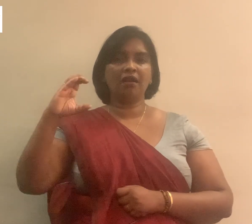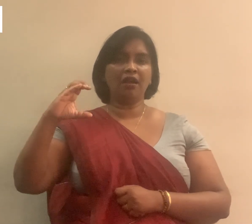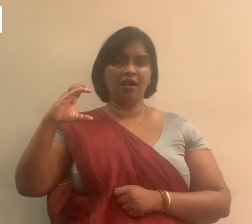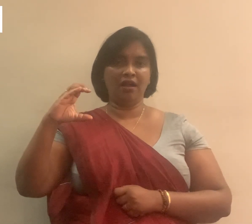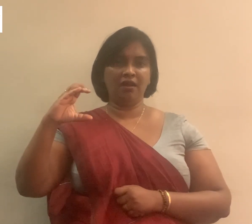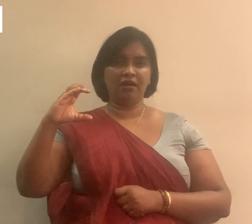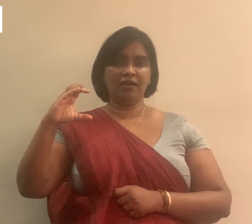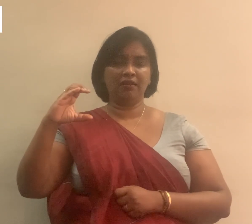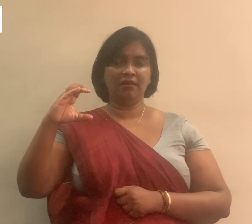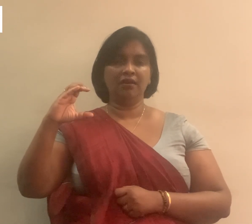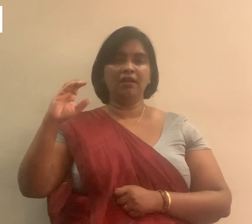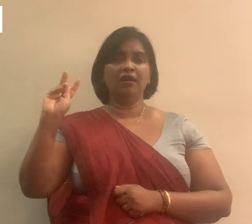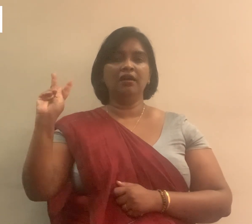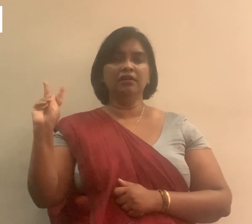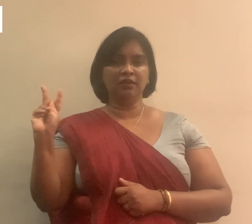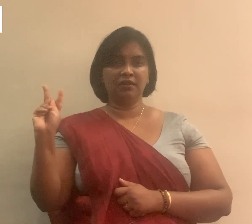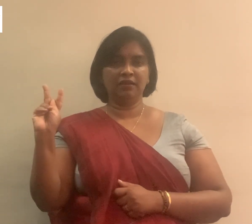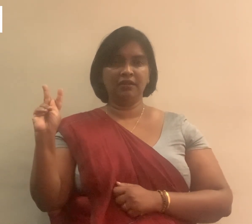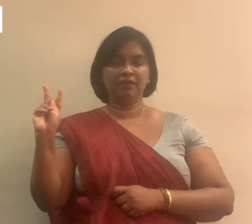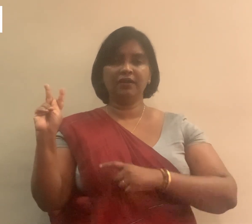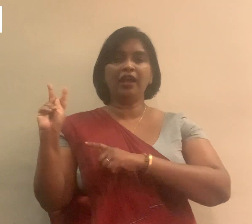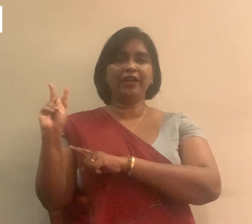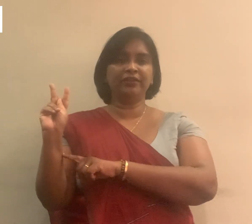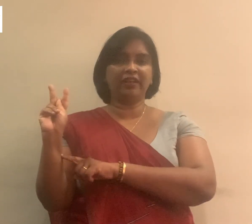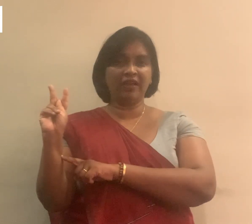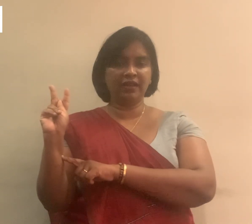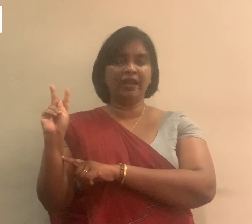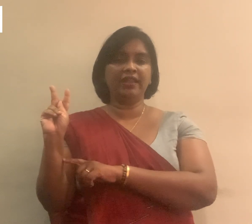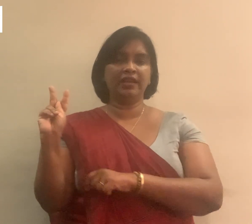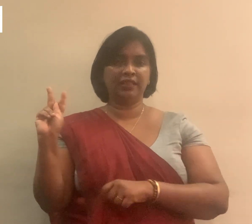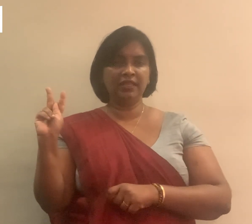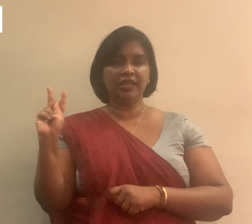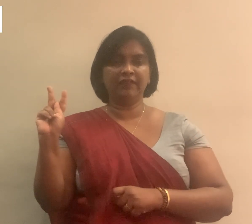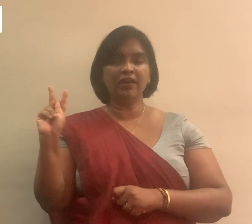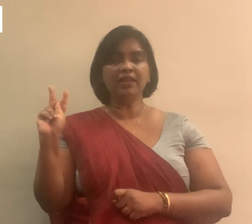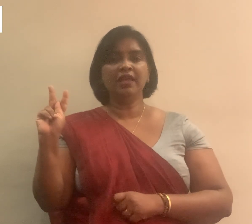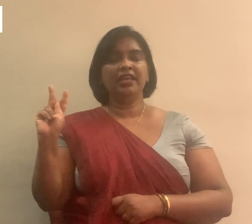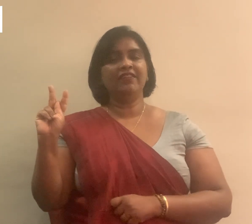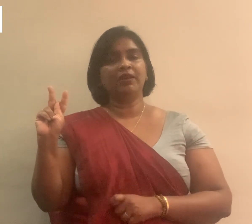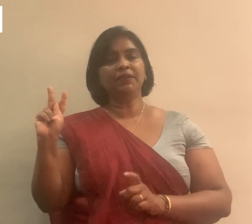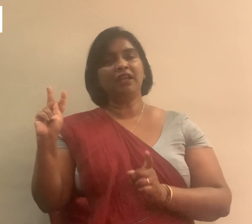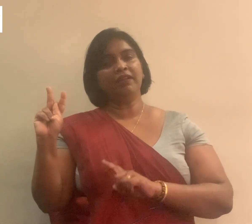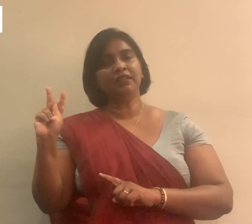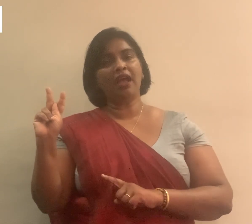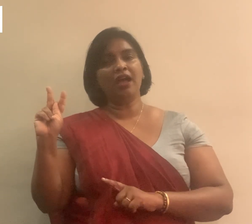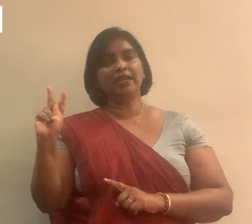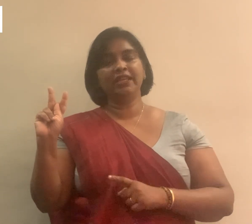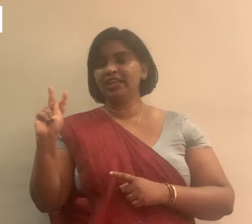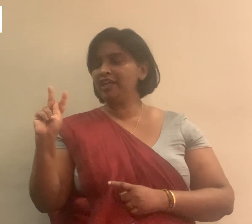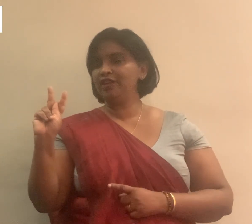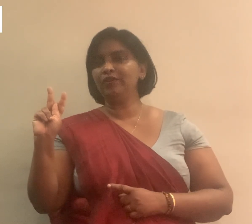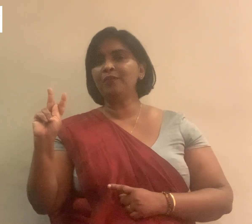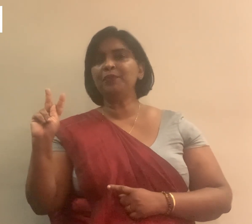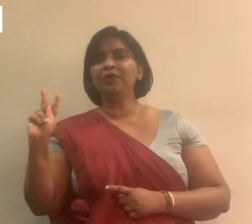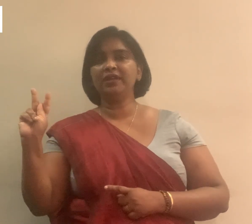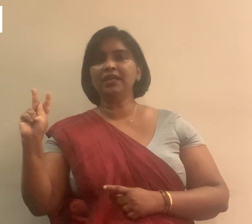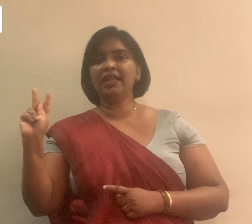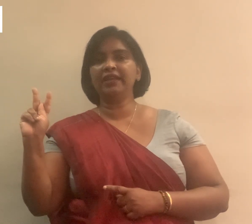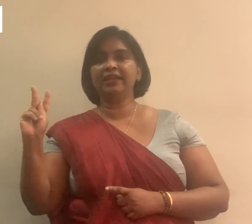කා උක් තව අල්කයන්නක් තියෙනවා. ඒ වගේම තවත් කා කියන එකක් එනකොට අපි පොඩ්ඩක් එහාට